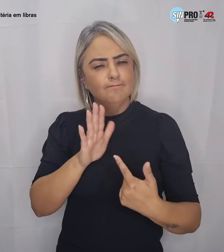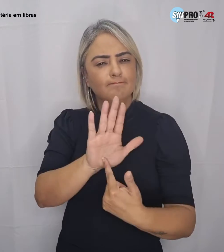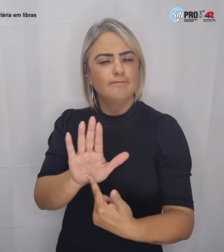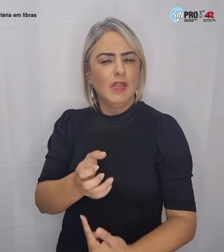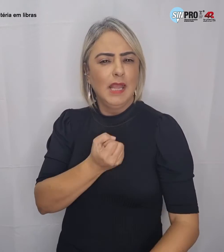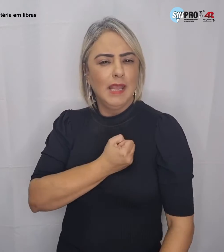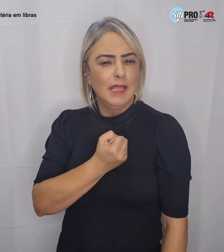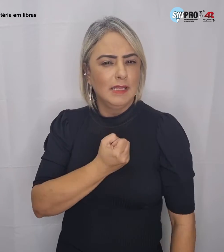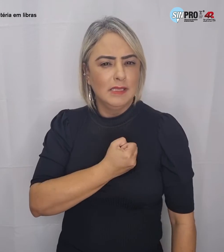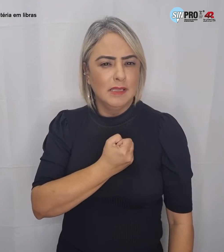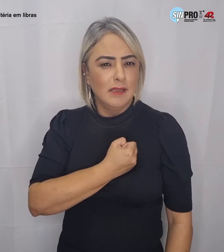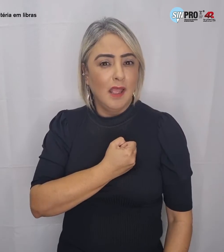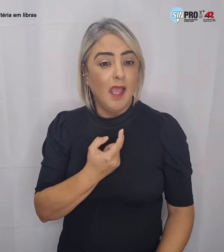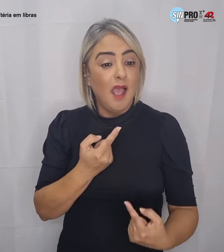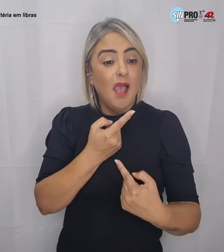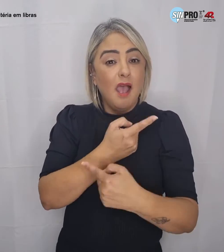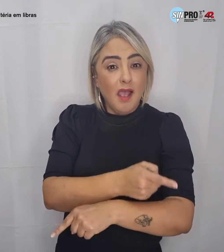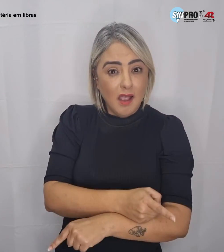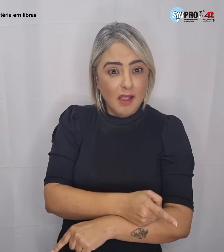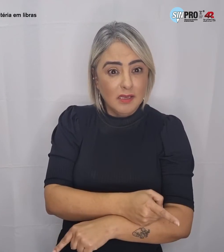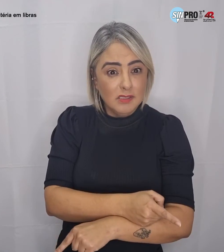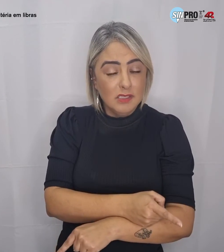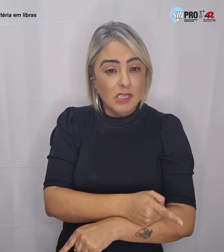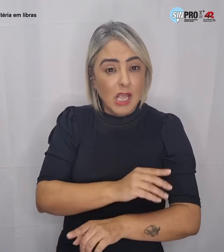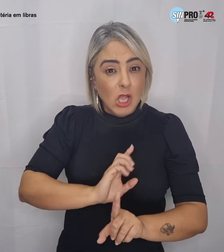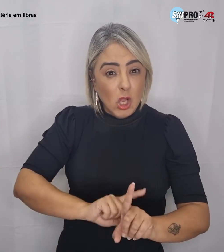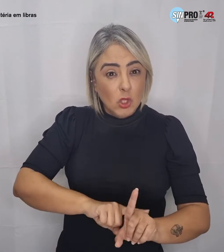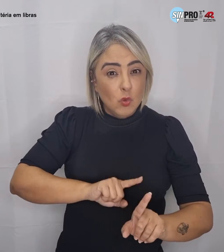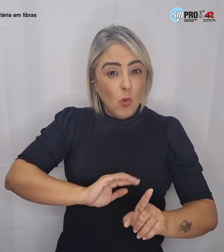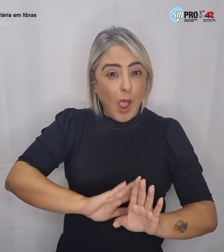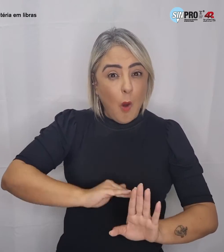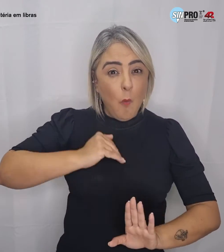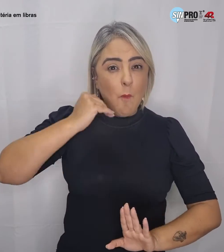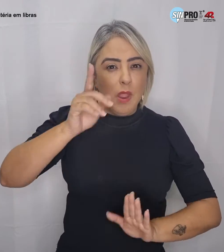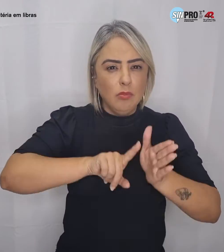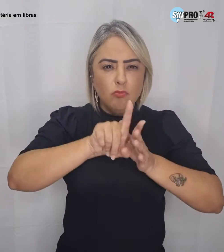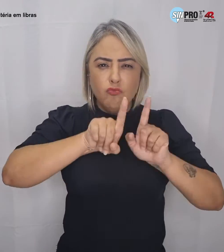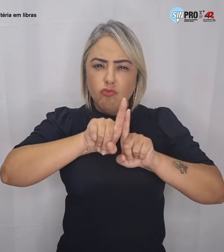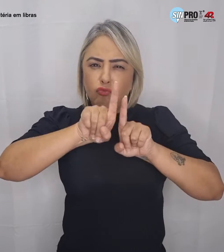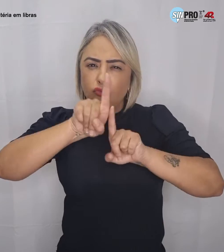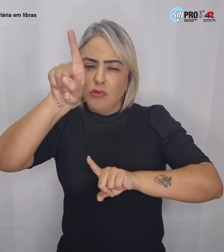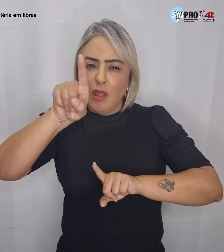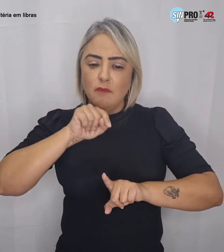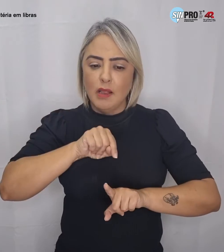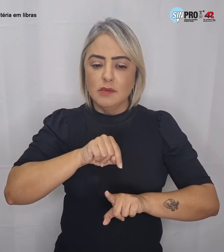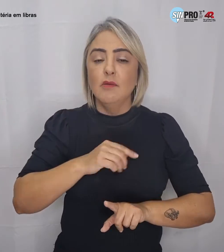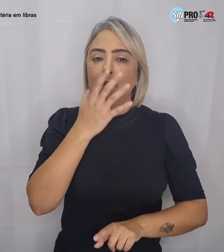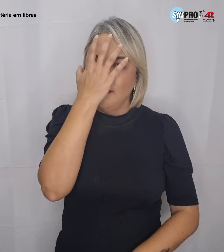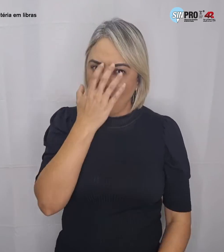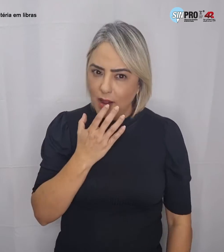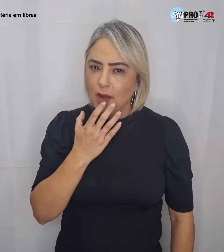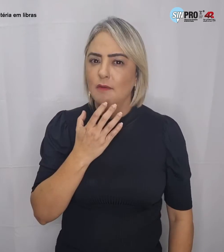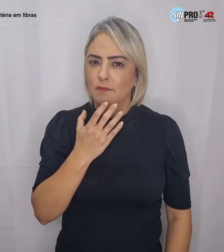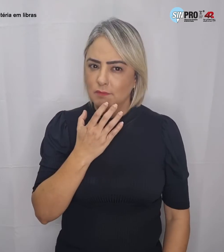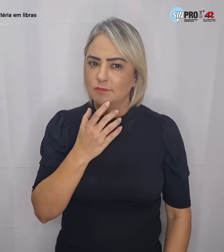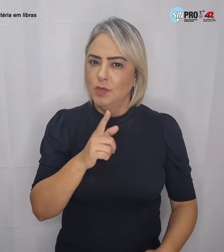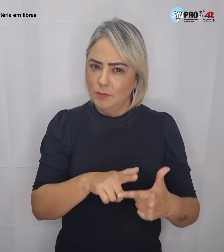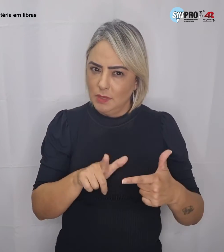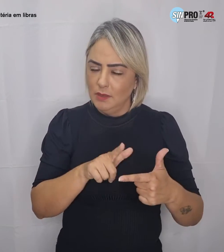trouxe esse número antes do repique inflacionário dos últimos meses, que deve ter agravado o quadro.